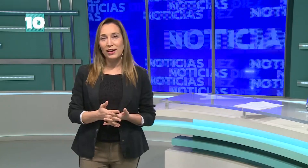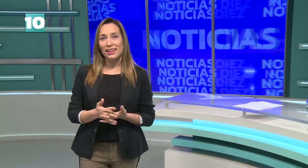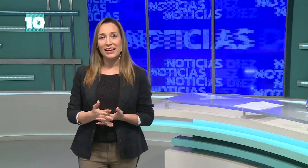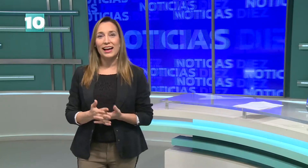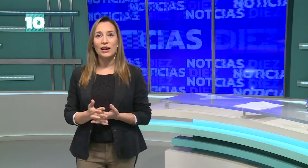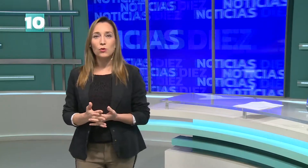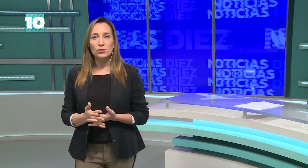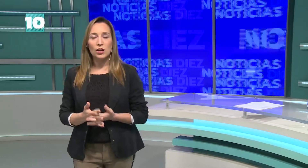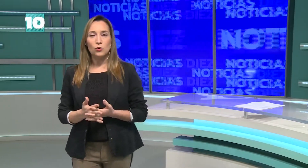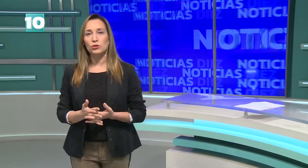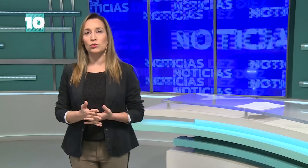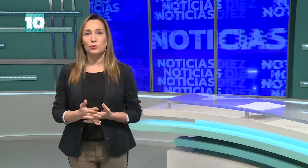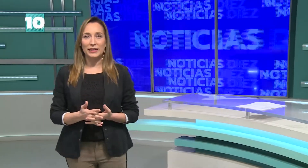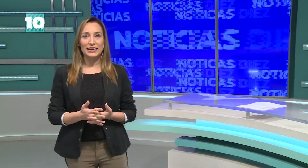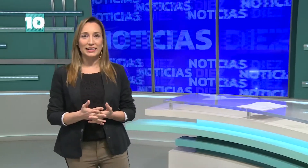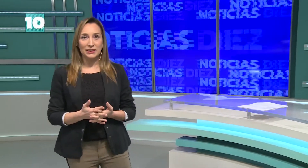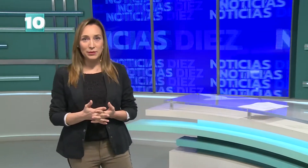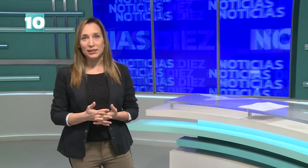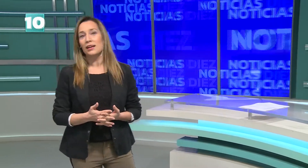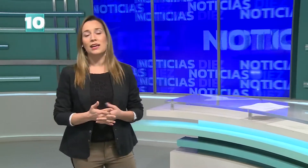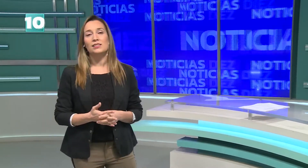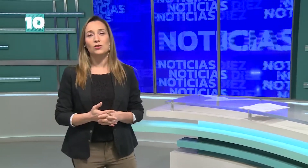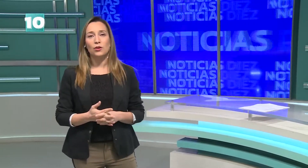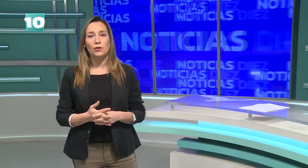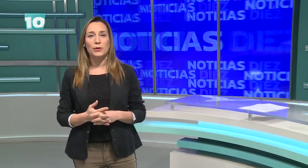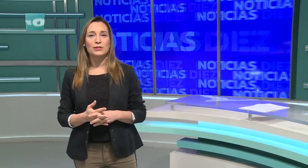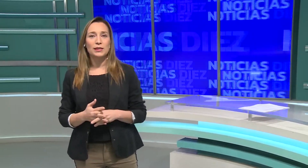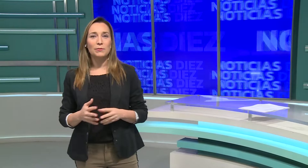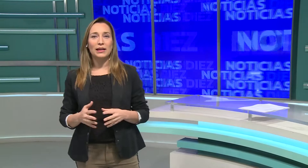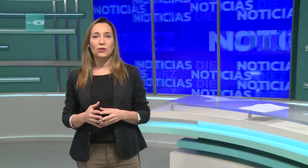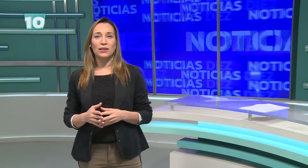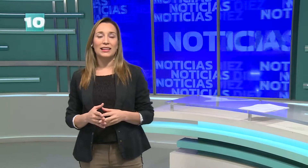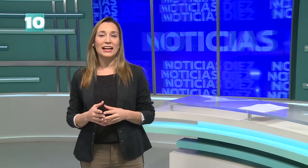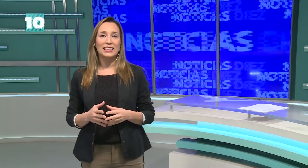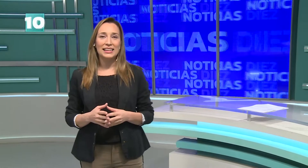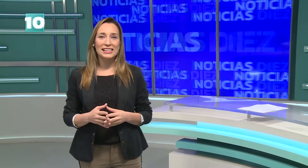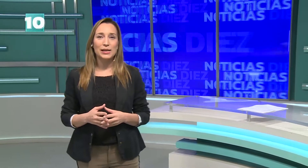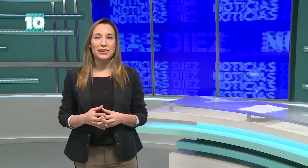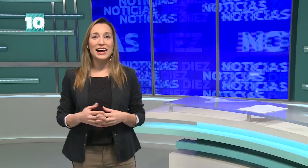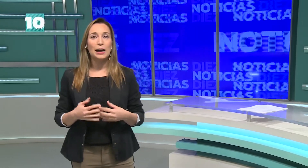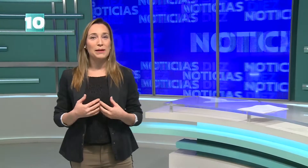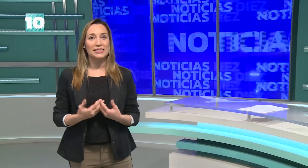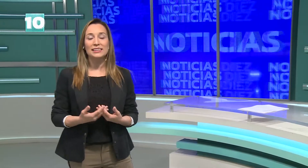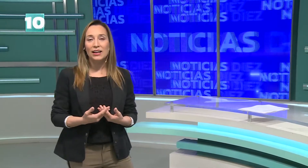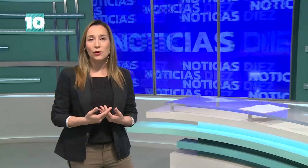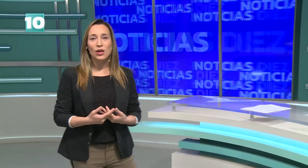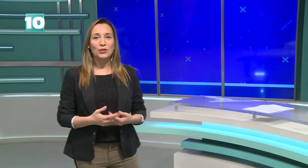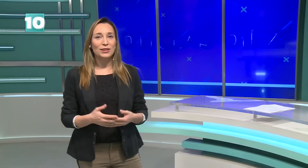Fue a dar a luz junto con su pareja que también es sordo, pero sin embargo desde la clínica se habían capacitado durante